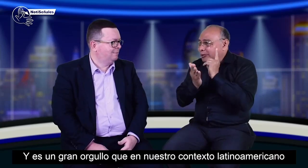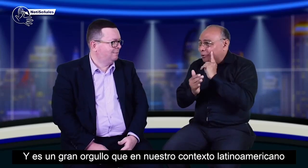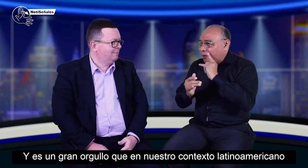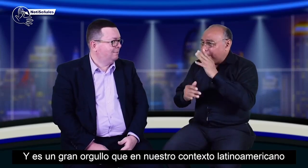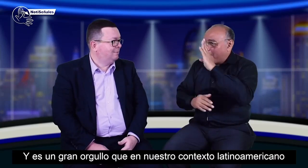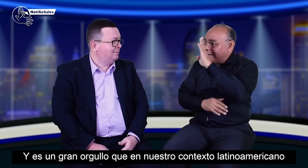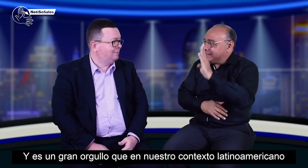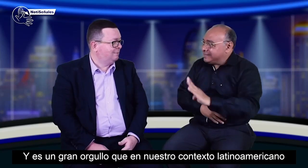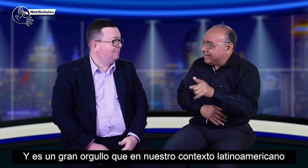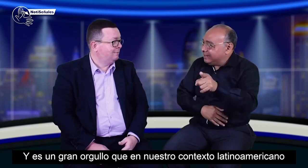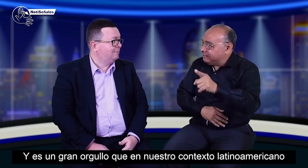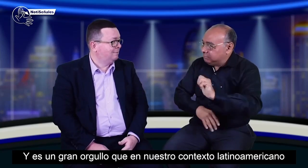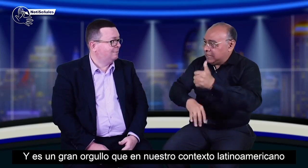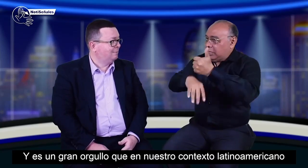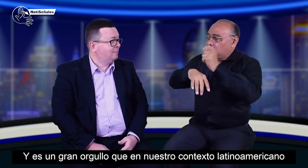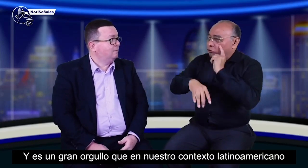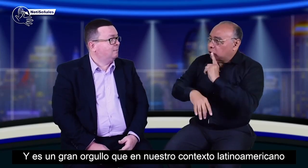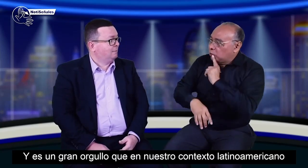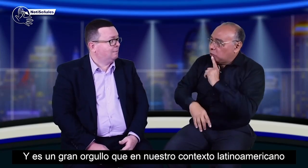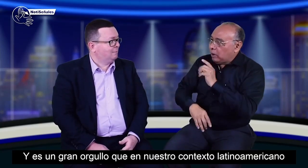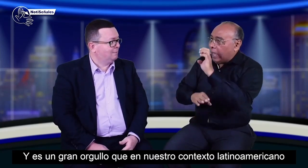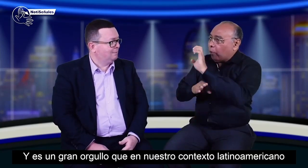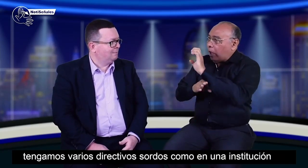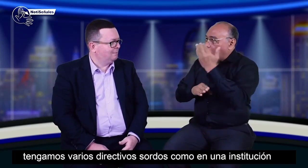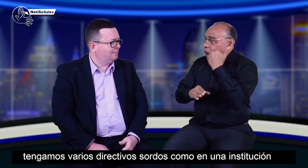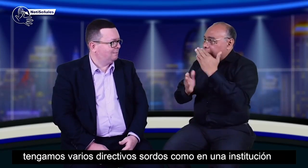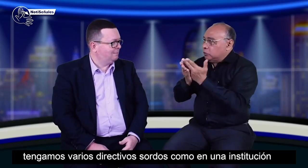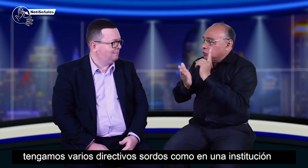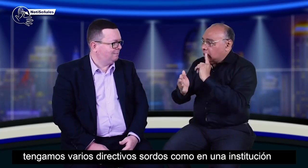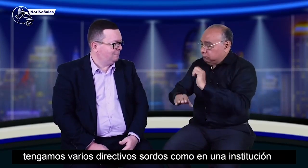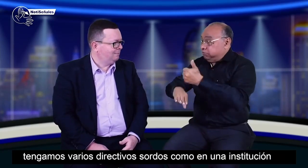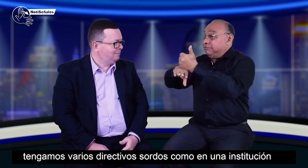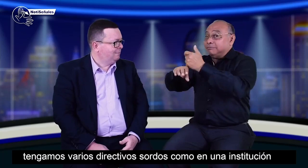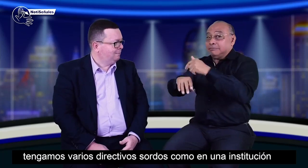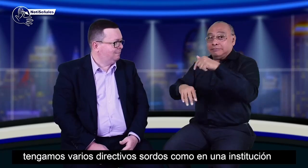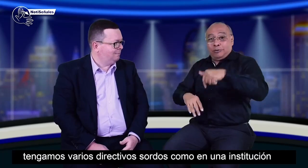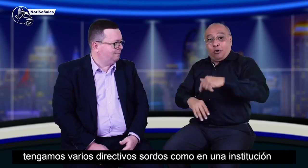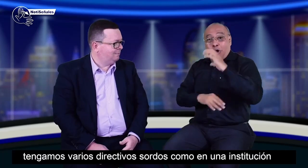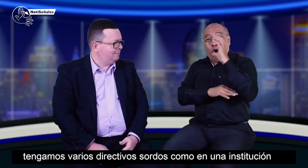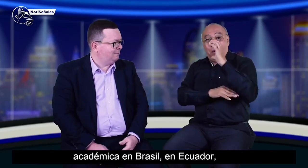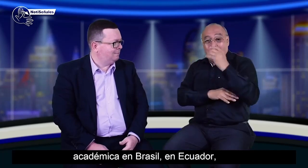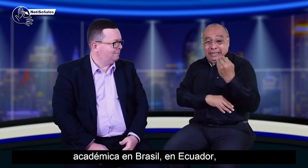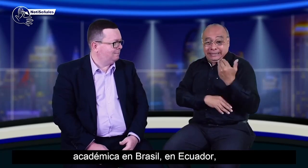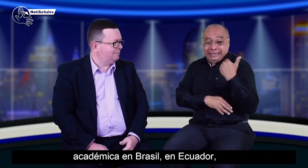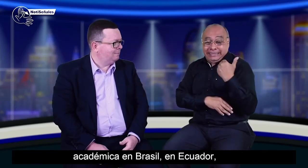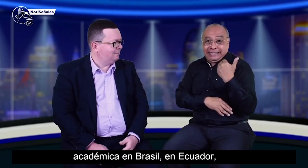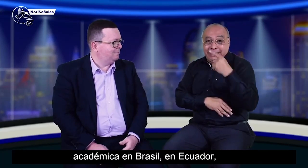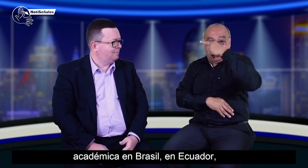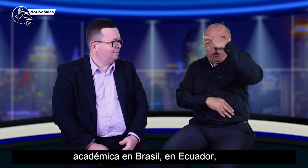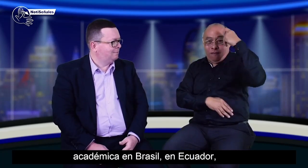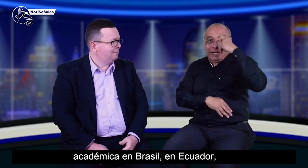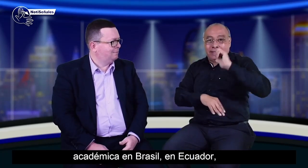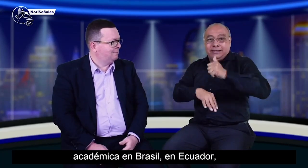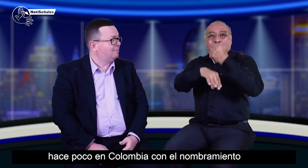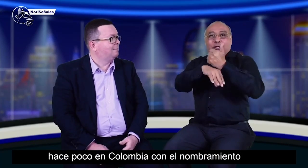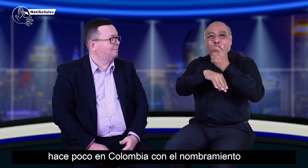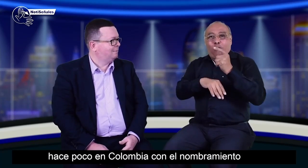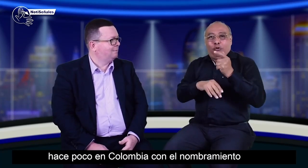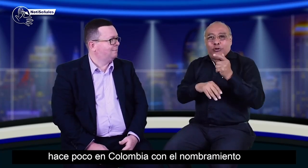orgullo que en nuestro contexto latinoamericano tengamos varios directivos sordos como en una institución académica en Brasil, en Ecuador, hace poco en